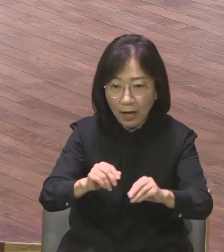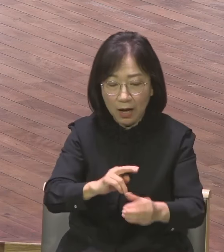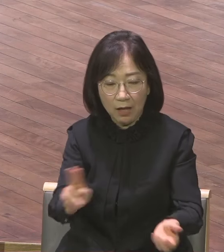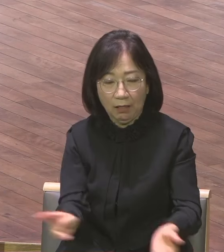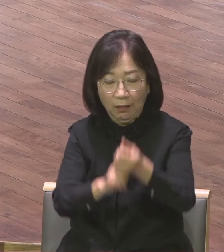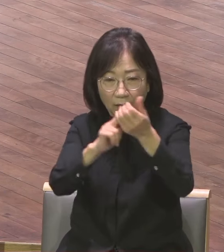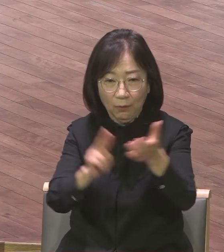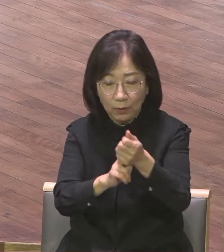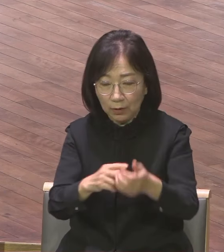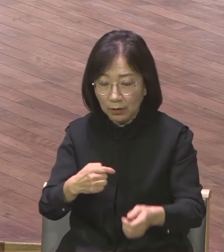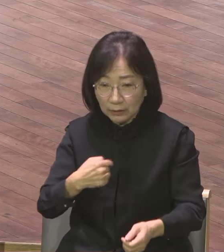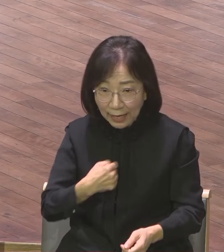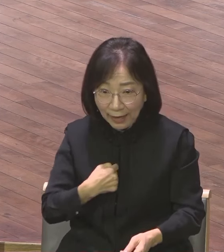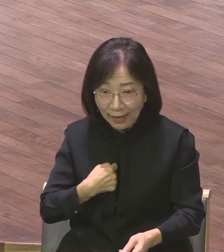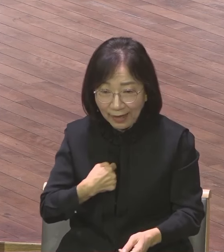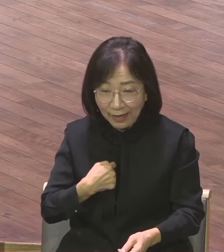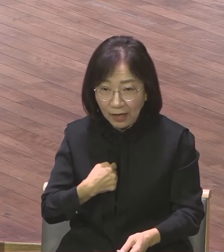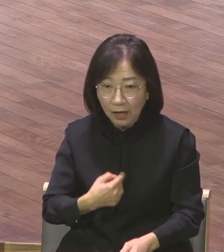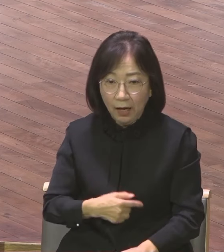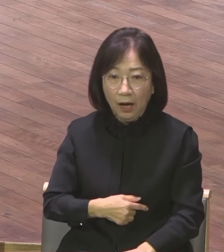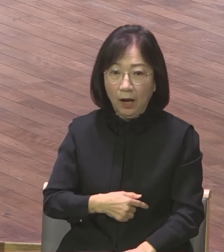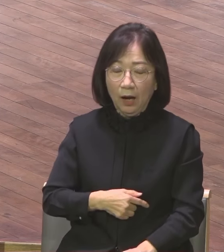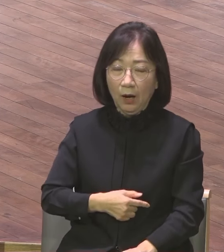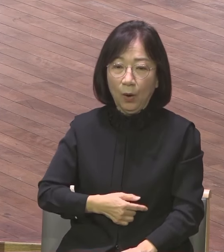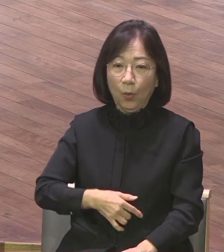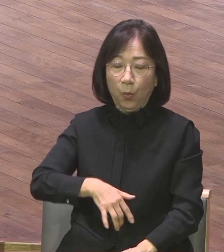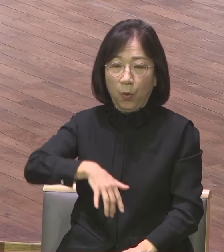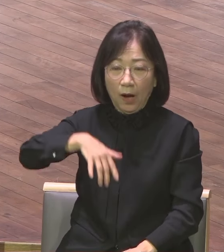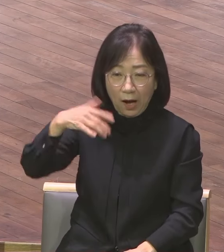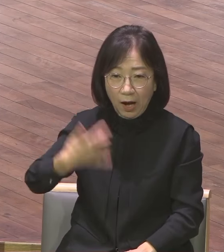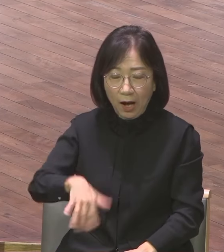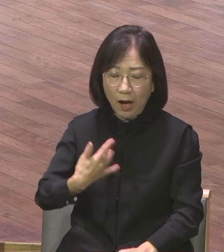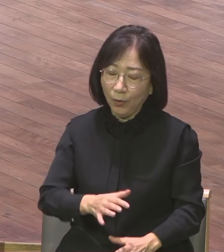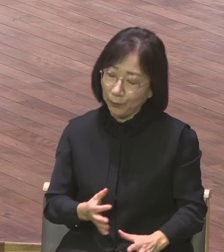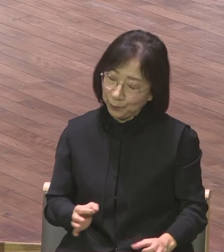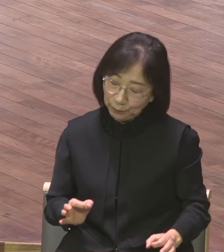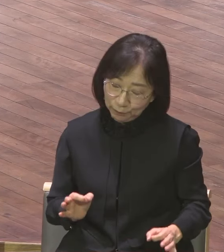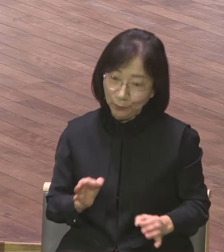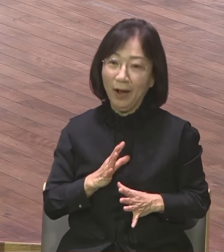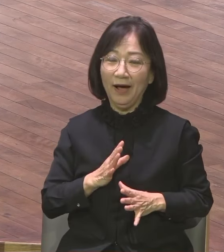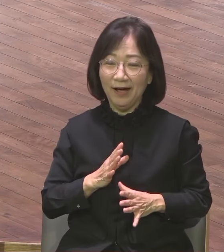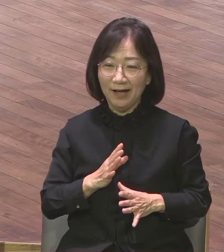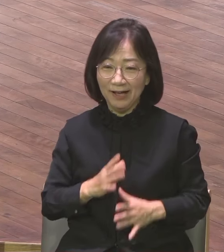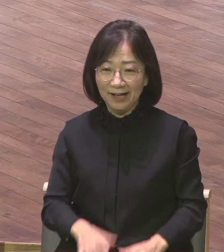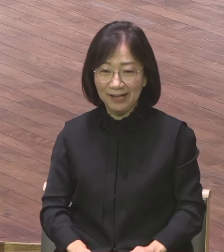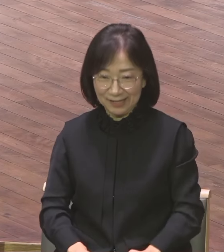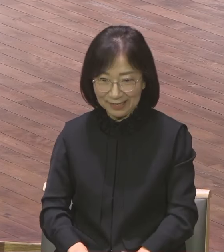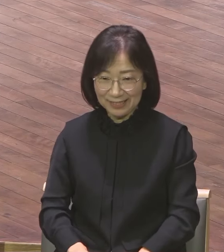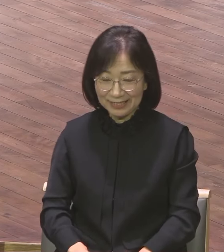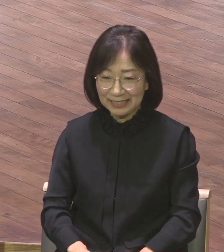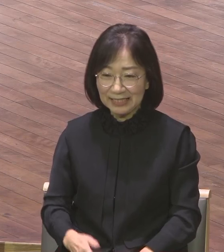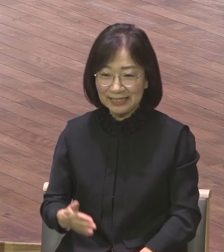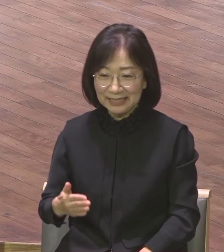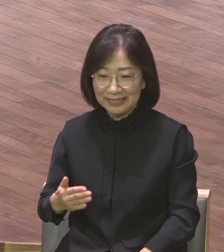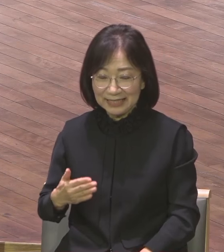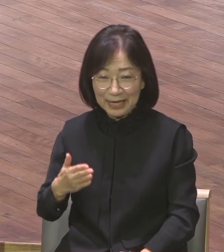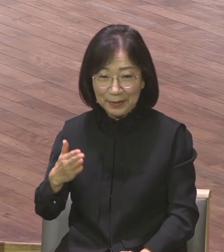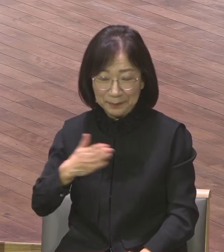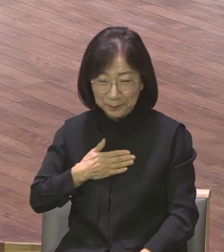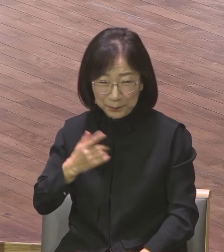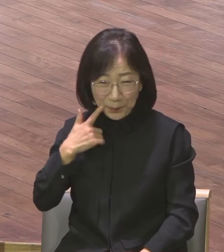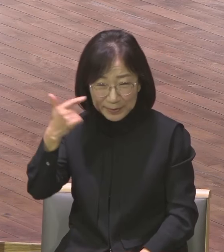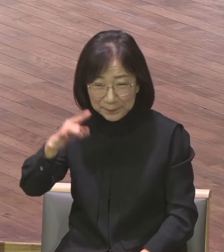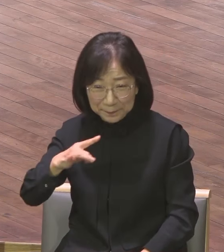내가 보면 내가 놀랐어요. 그만큼 우리 속에는 능력이 주어진 줄 믿으시기 바랍니다. 목사라고 주어지고 평신도 안 주는 게